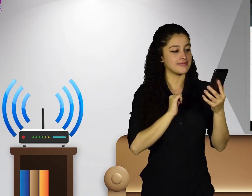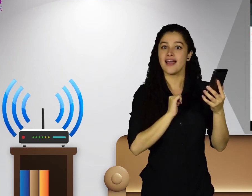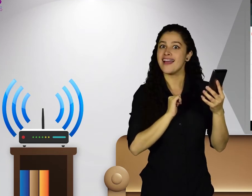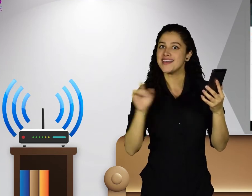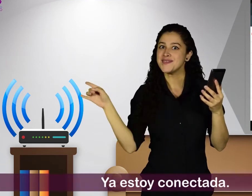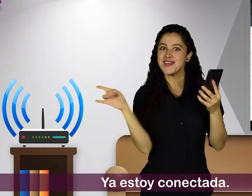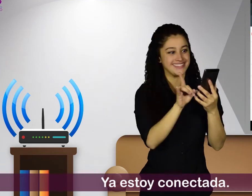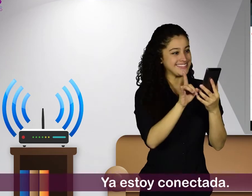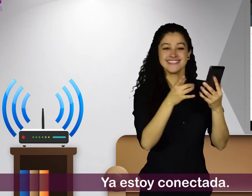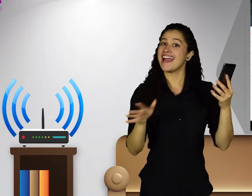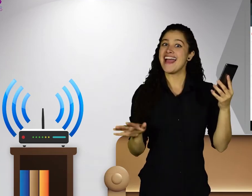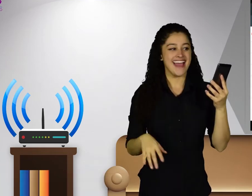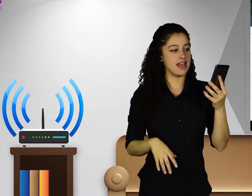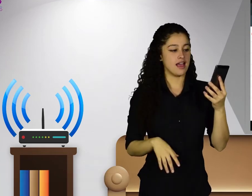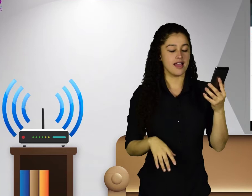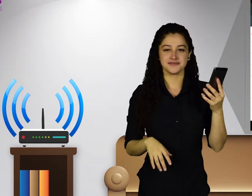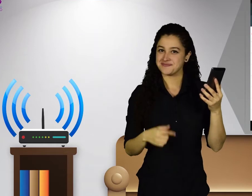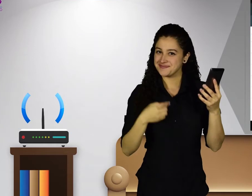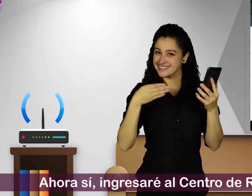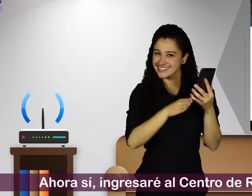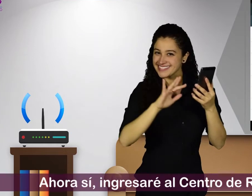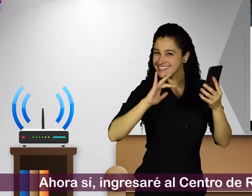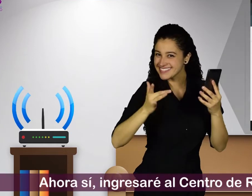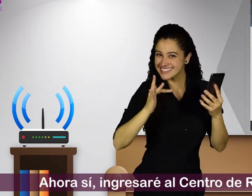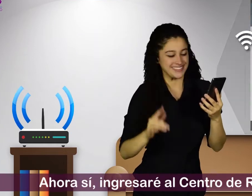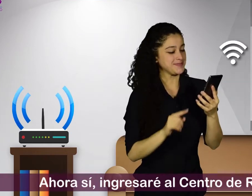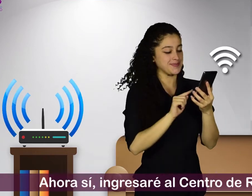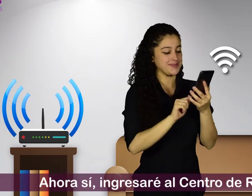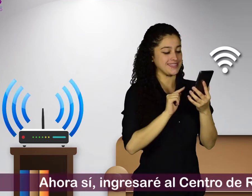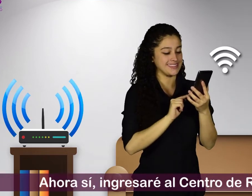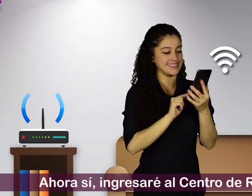¡Ya estoy conectada! Ahora sí, ingresaré al centro de relevo.